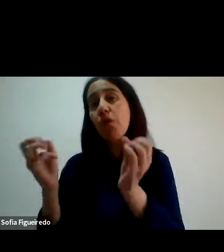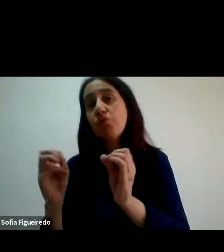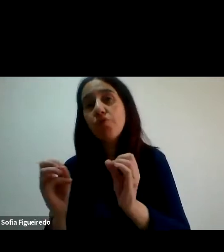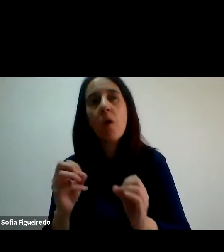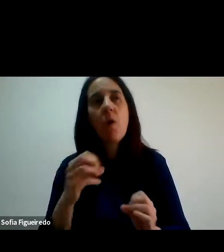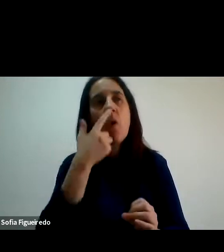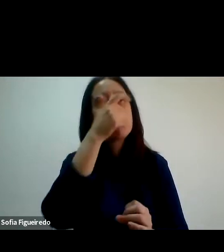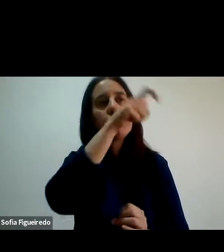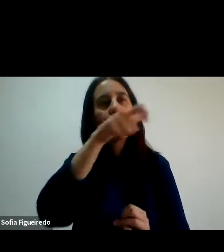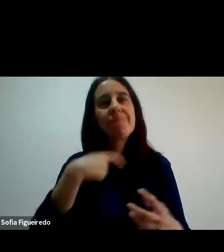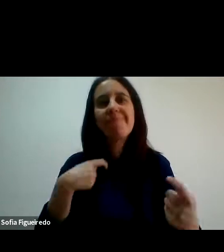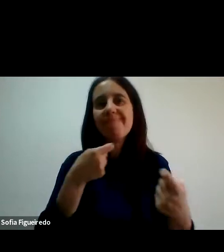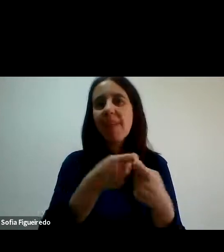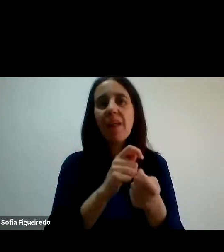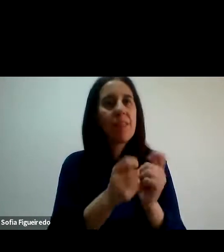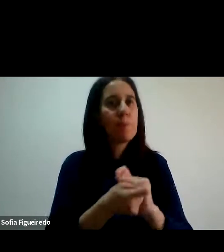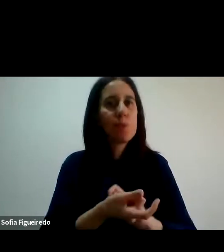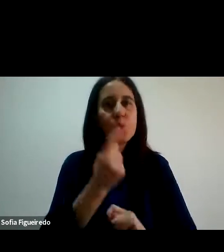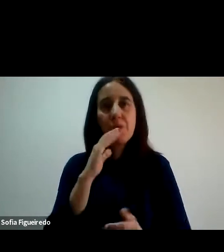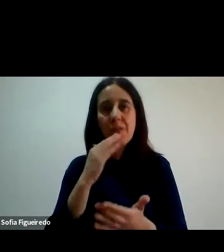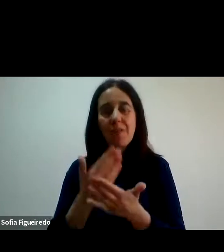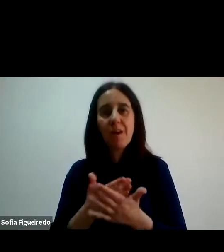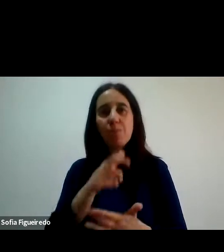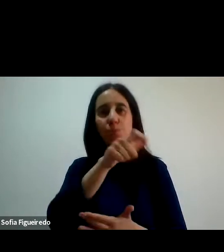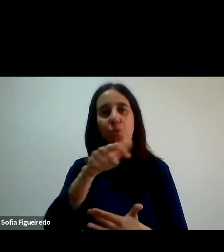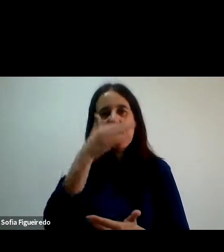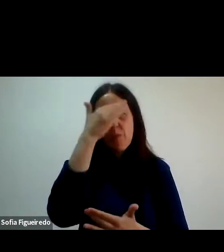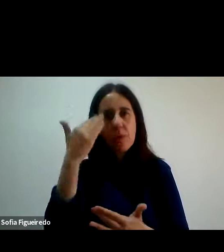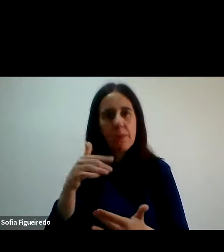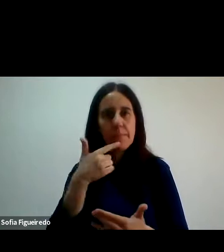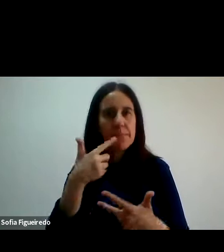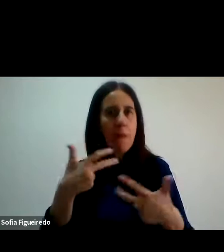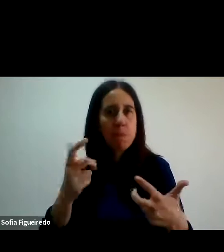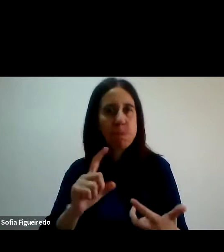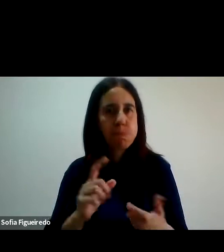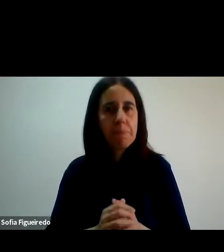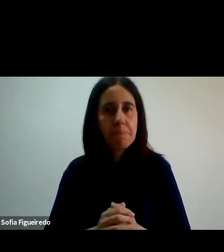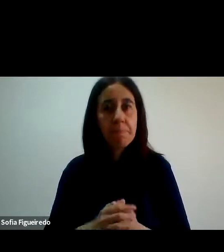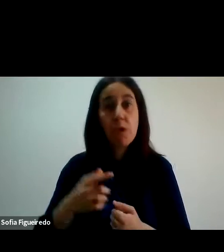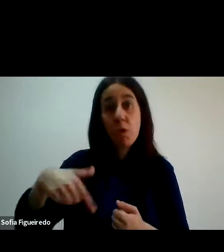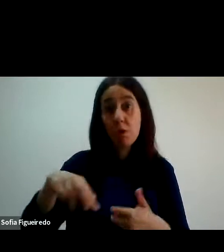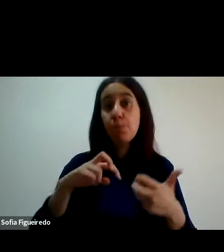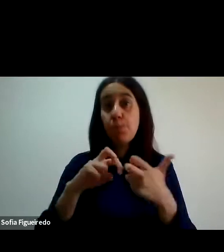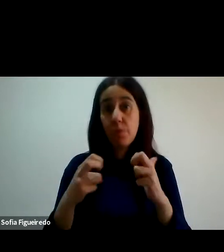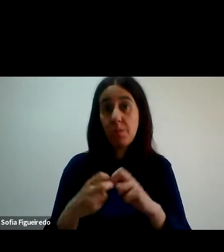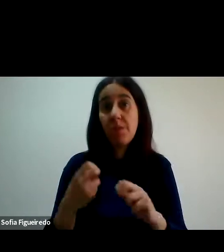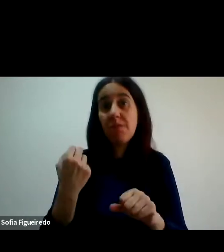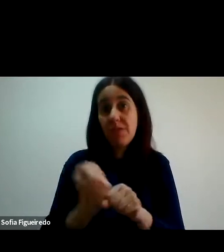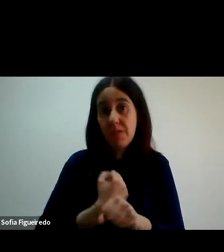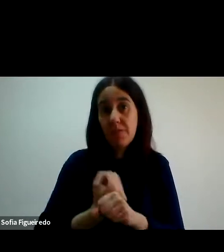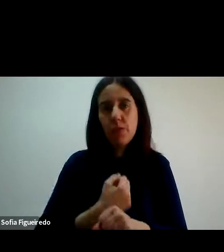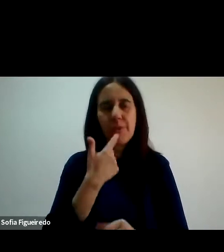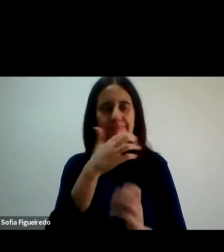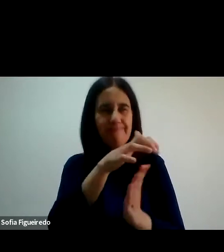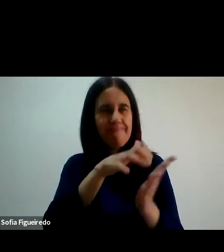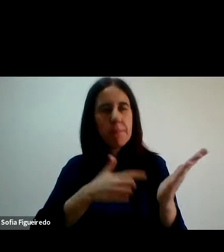final, e isso dificulta que as pessoas percebam. Quantos de nós têm muitas vezes problemas em realizar determinados serviços, porque não percebe aquela